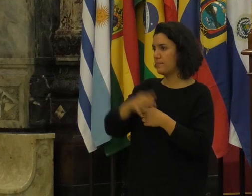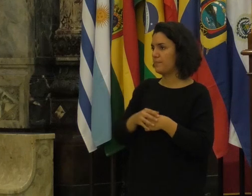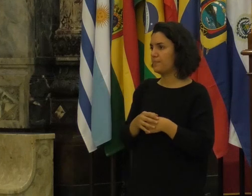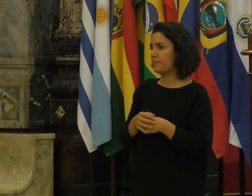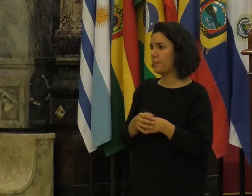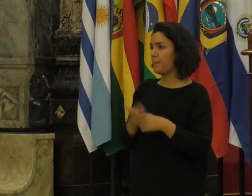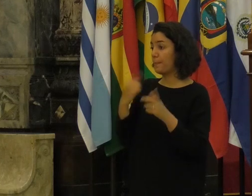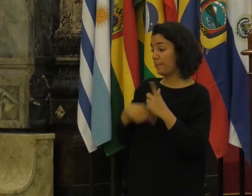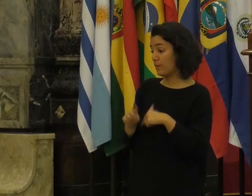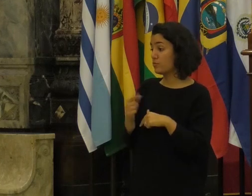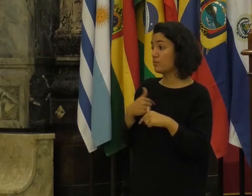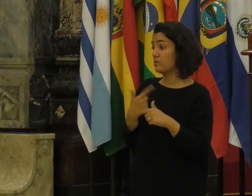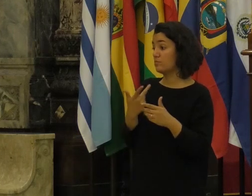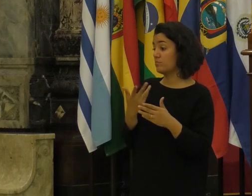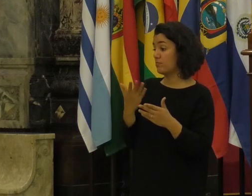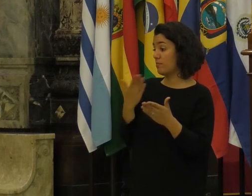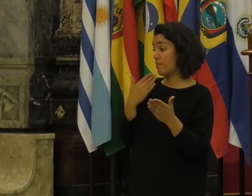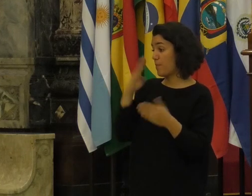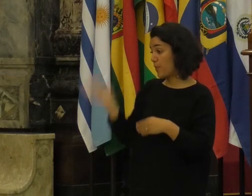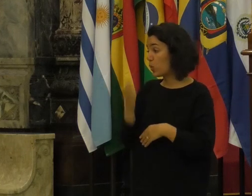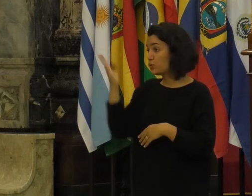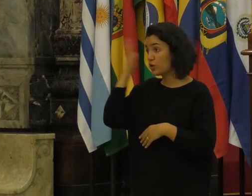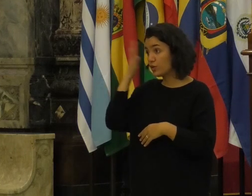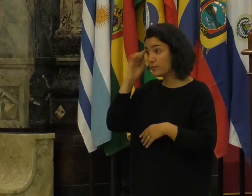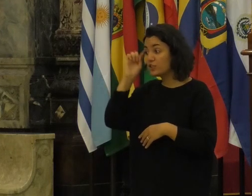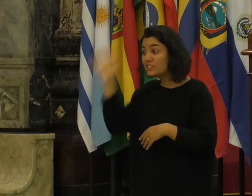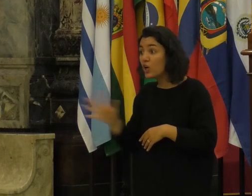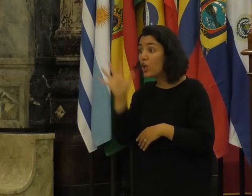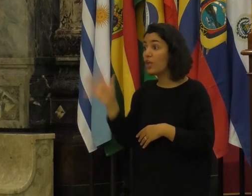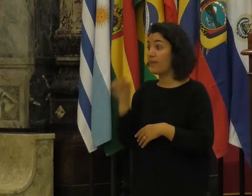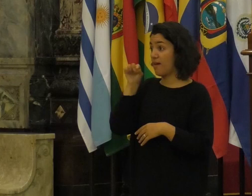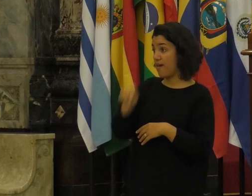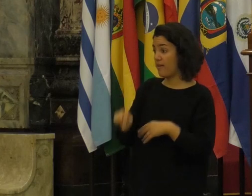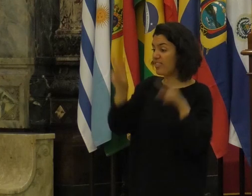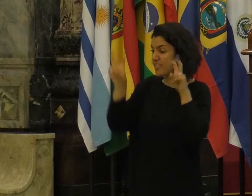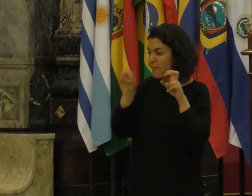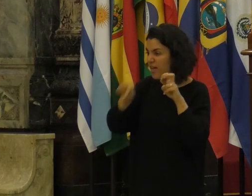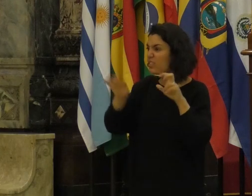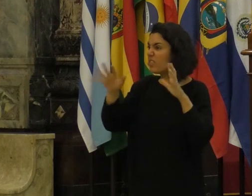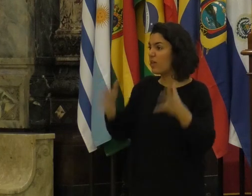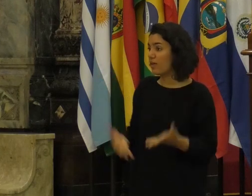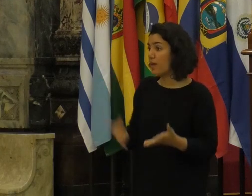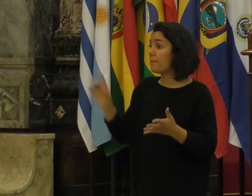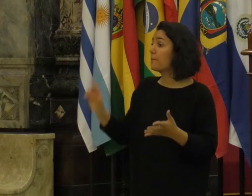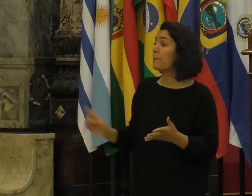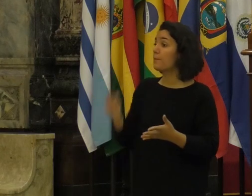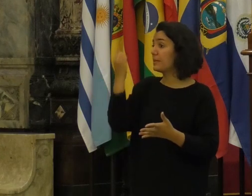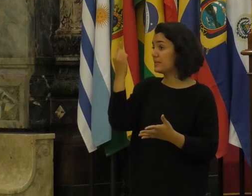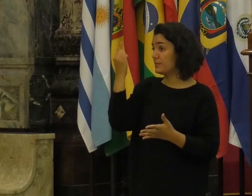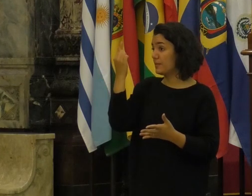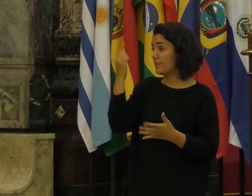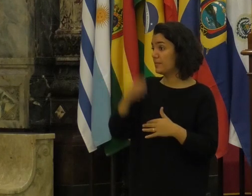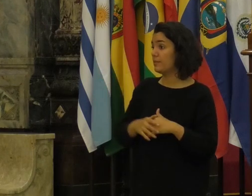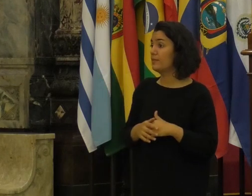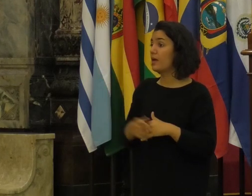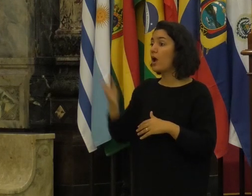Por lo que cuando hablamos de producción de conocimiento en psicología, estamos hablando principalmente